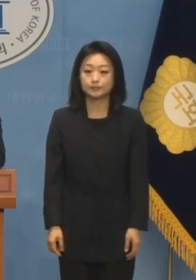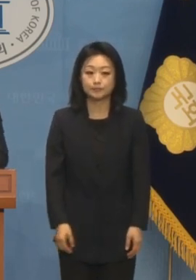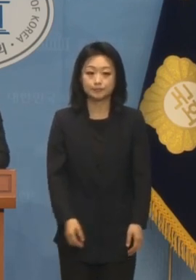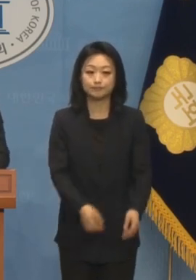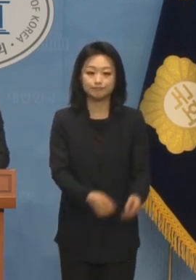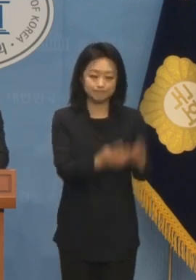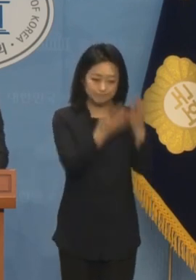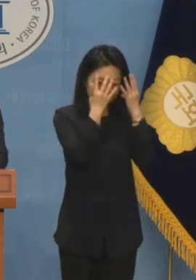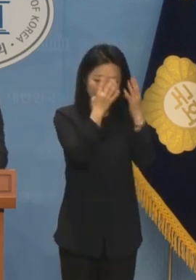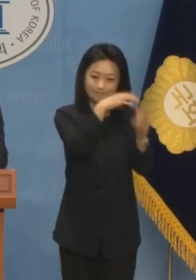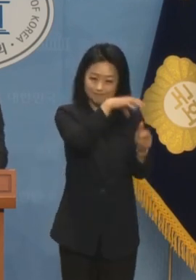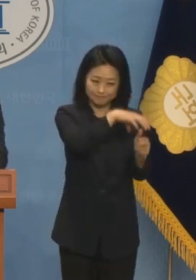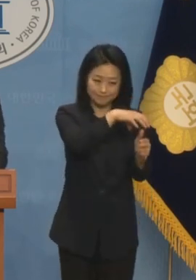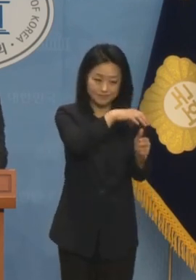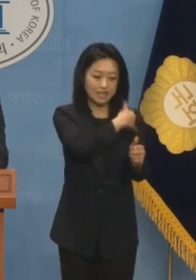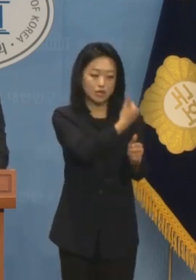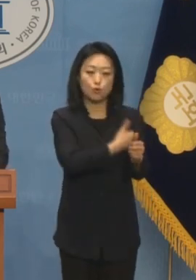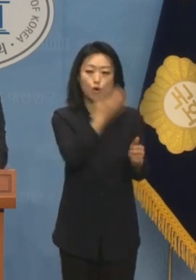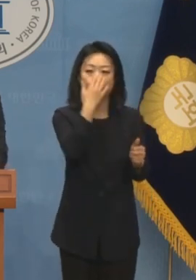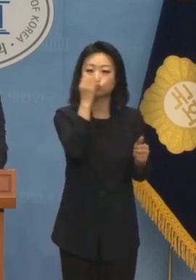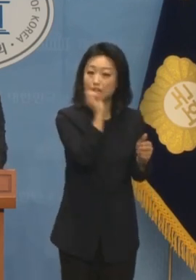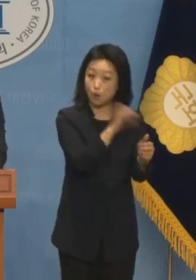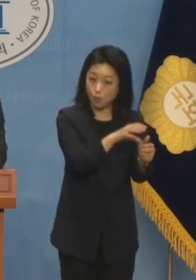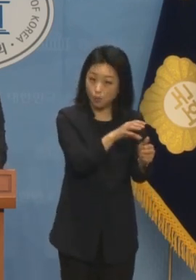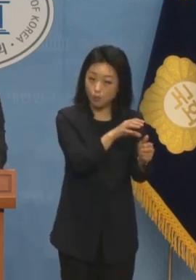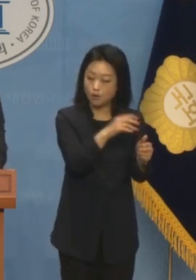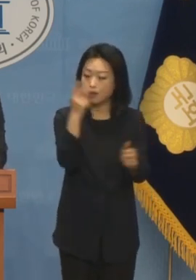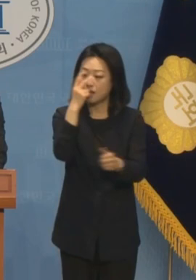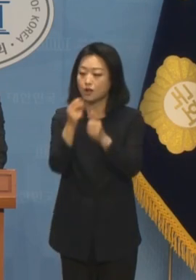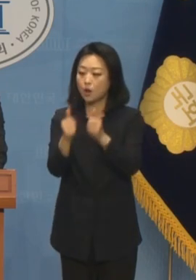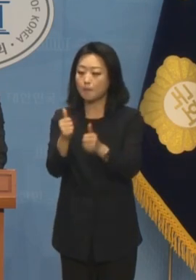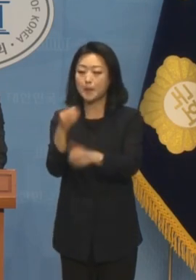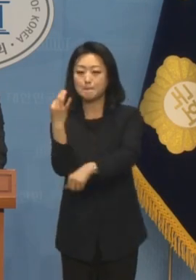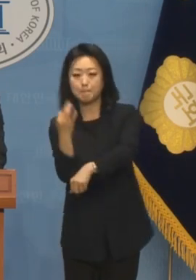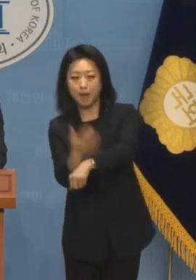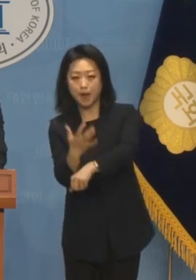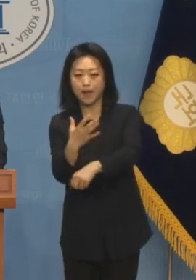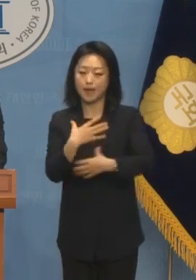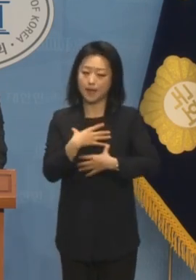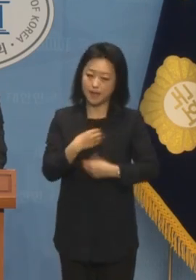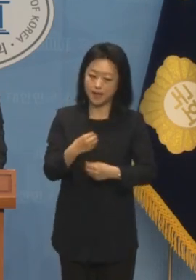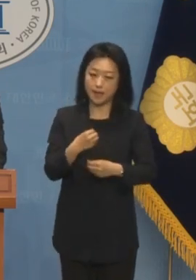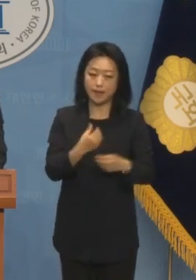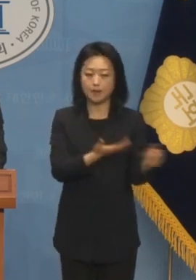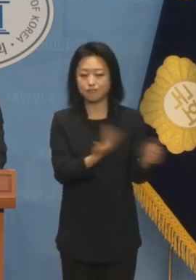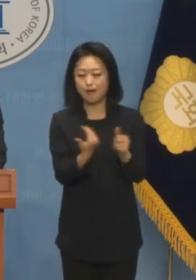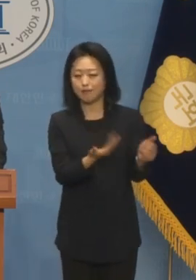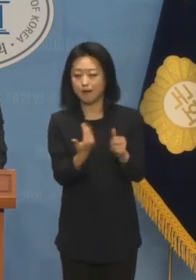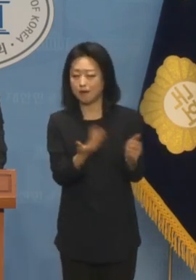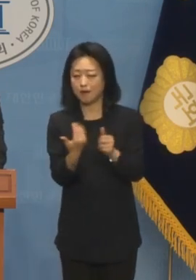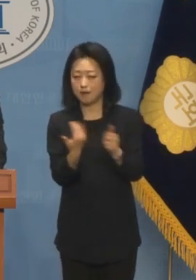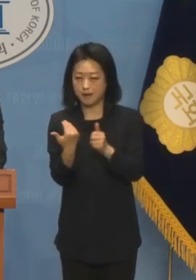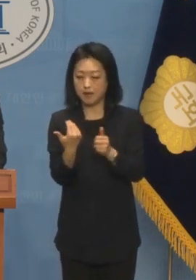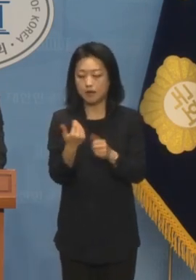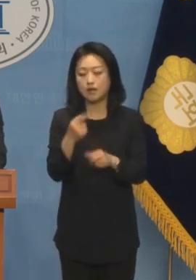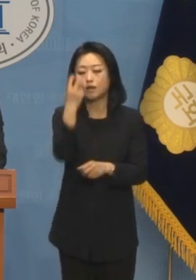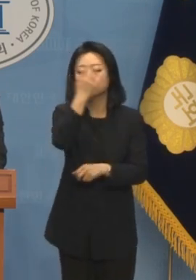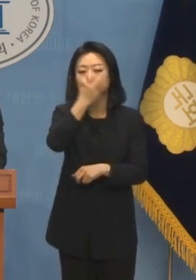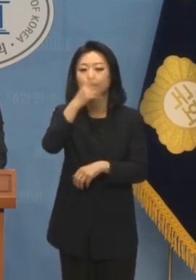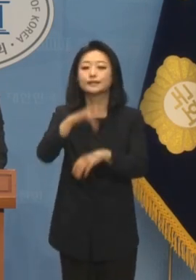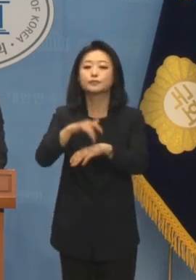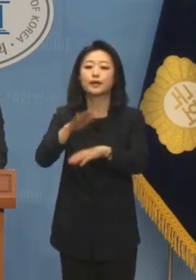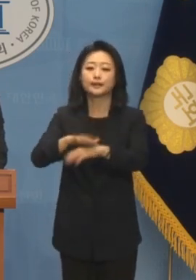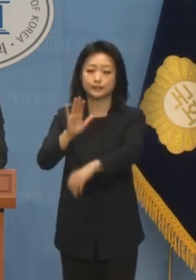수용자의 인권을 무시하고 오로지 검찰의 편의만을 우선시하는 불합리하고 부적절한 수사